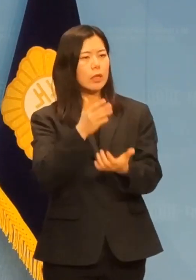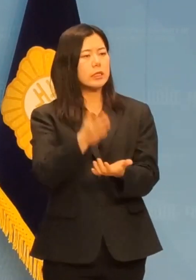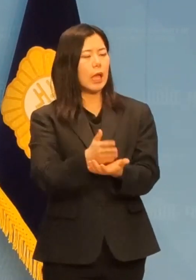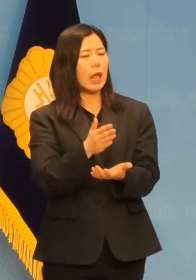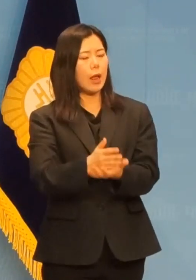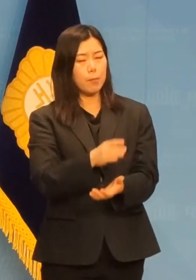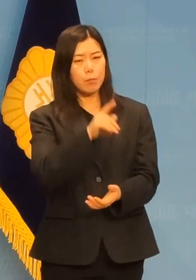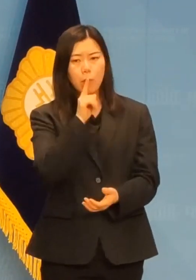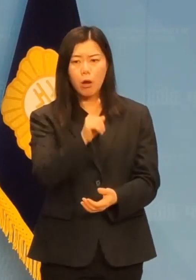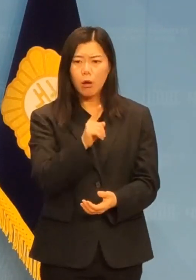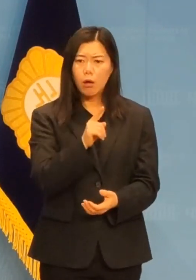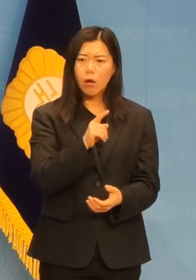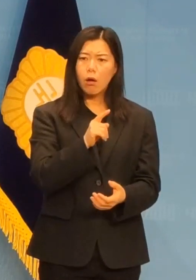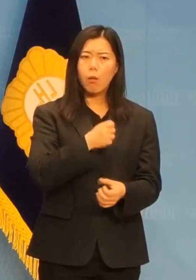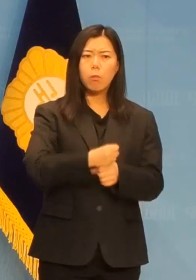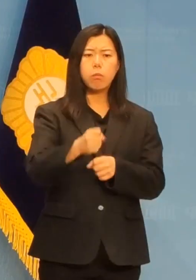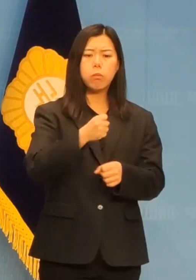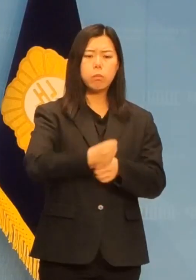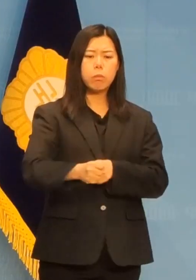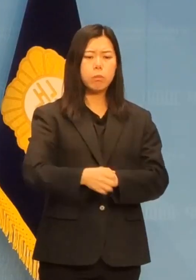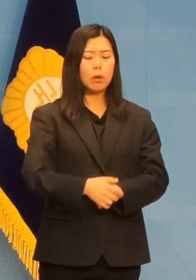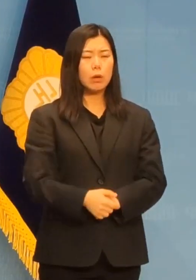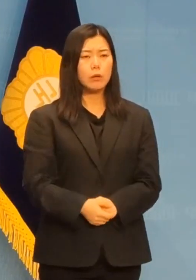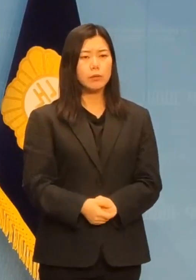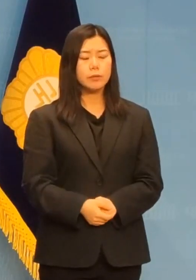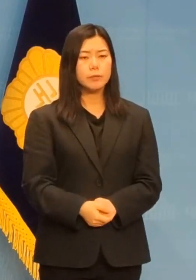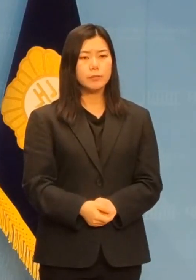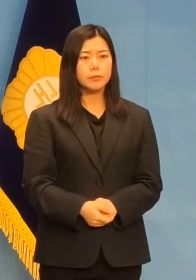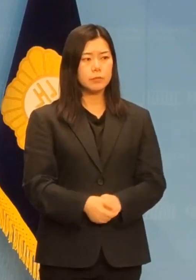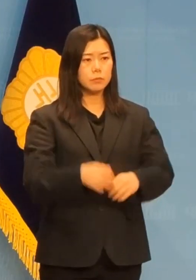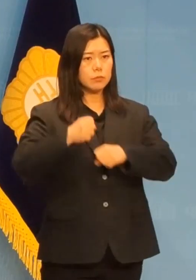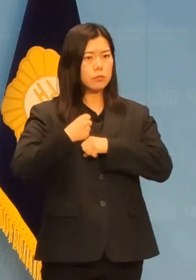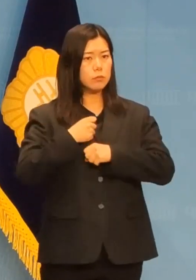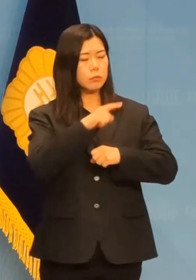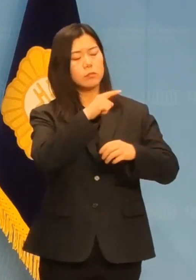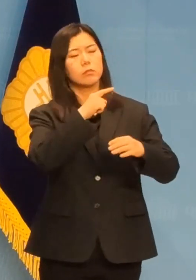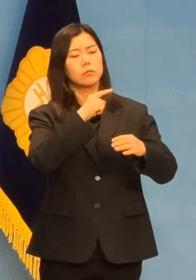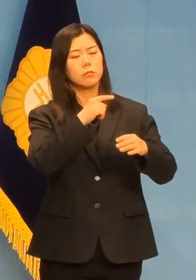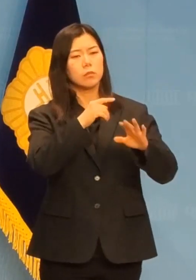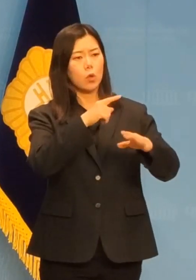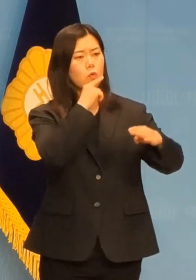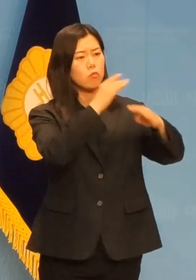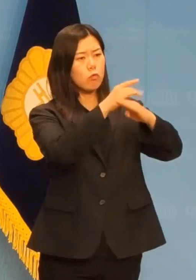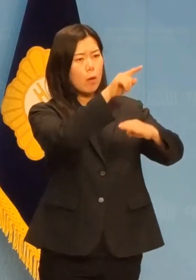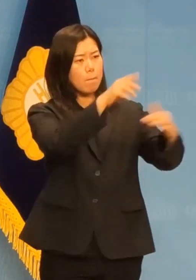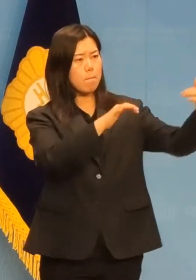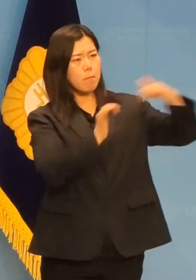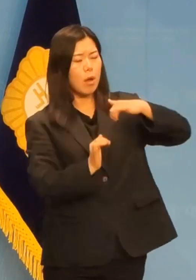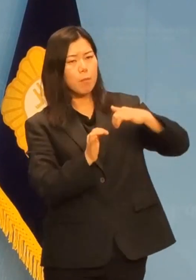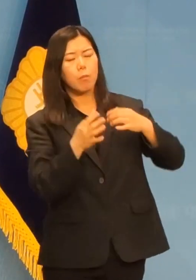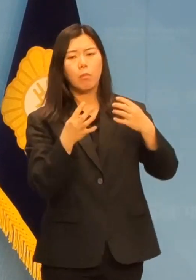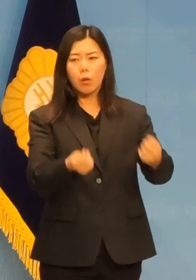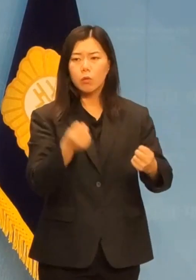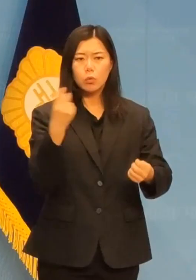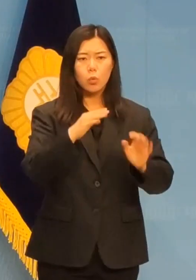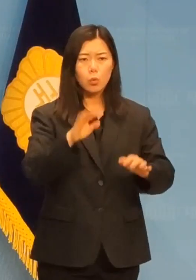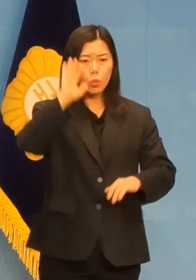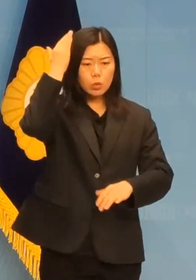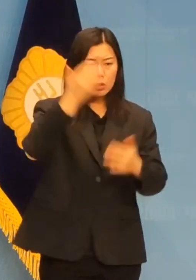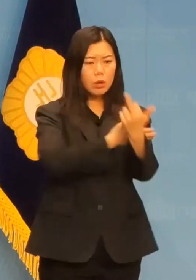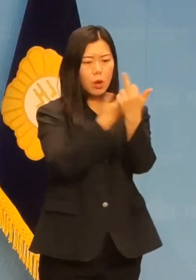방침은 황당하기 그지없습니다. 북한군의 침범 사례가 늘고 있고 올해 강원 고성